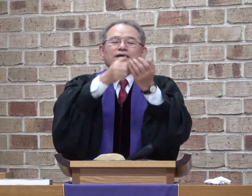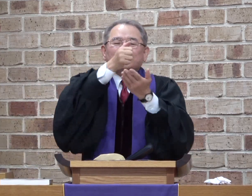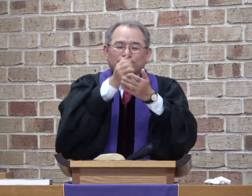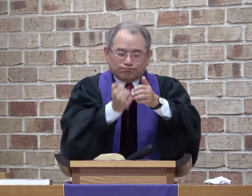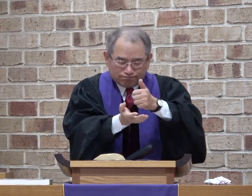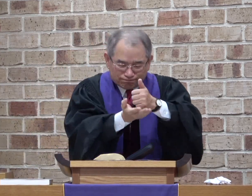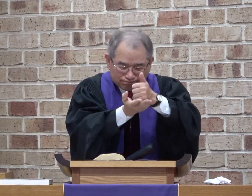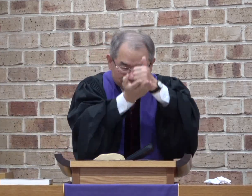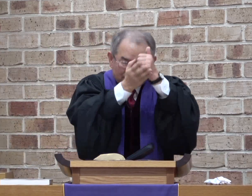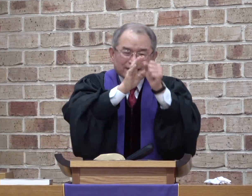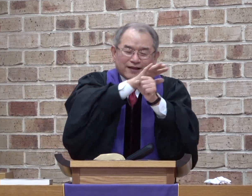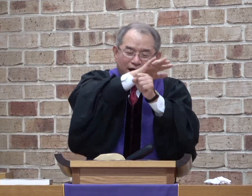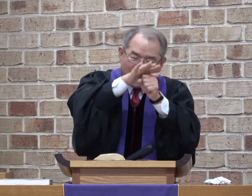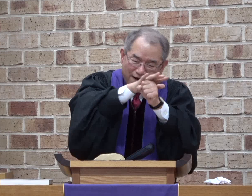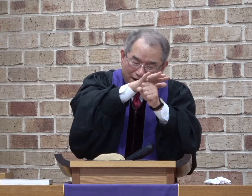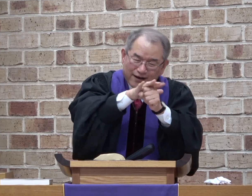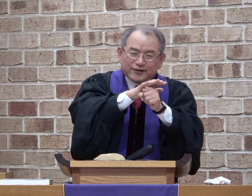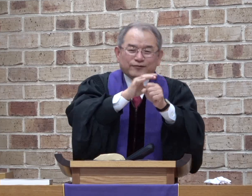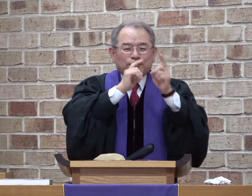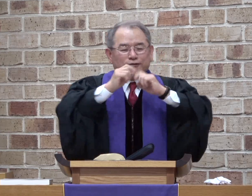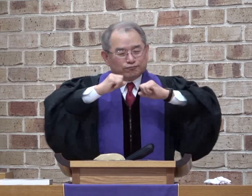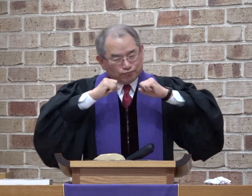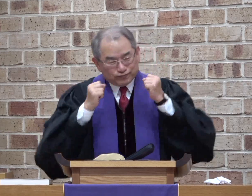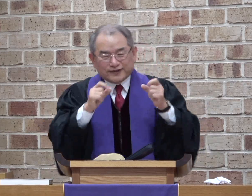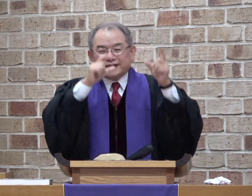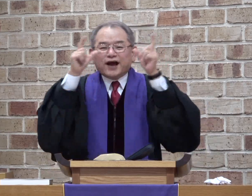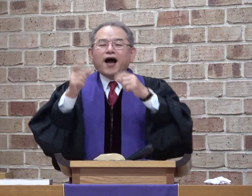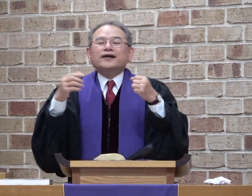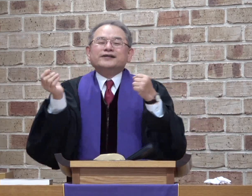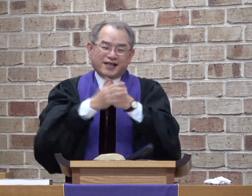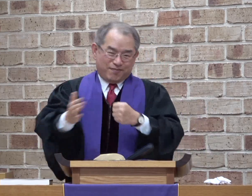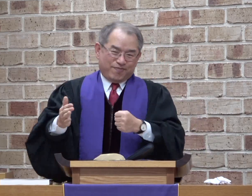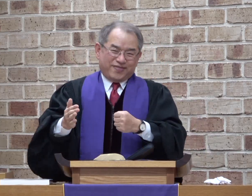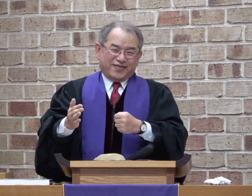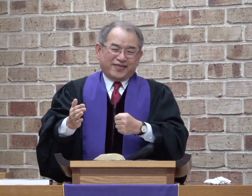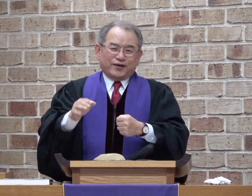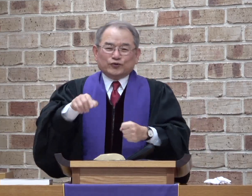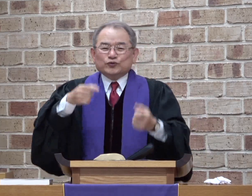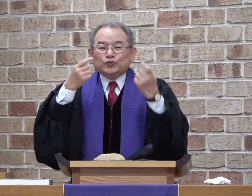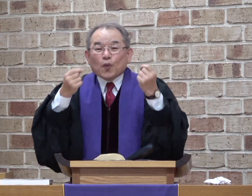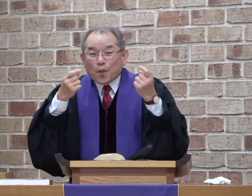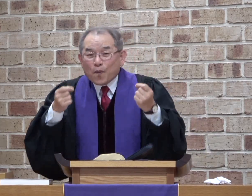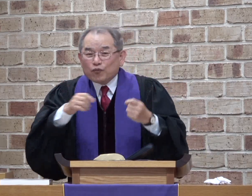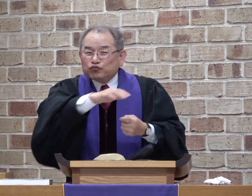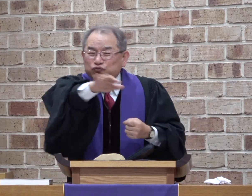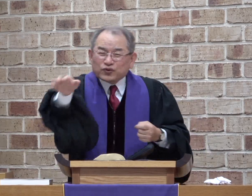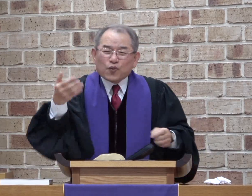하나님을 섬기며 하나님 말씀에 순종하는 사람이었기 때문입니다.